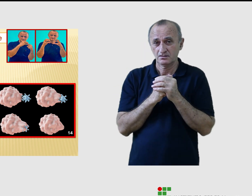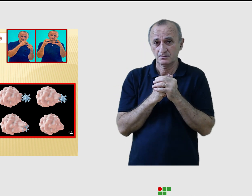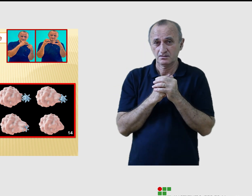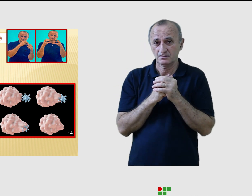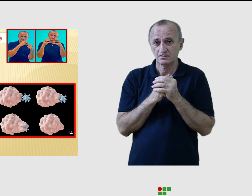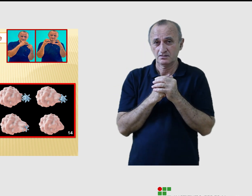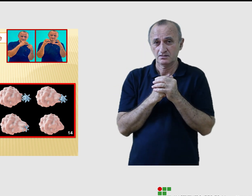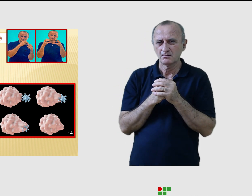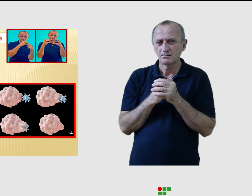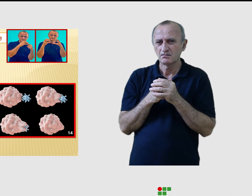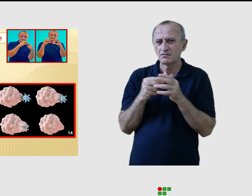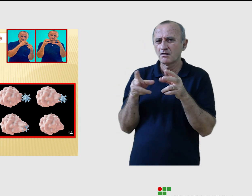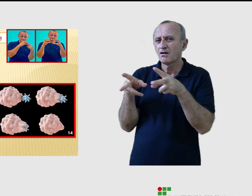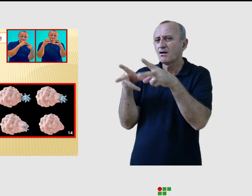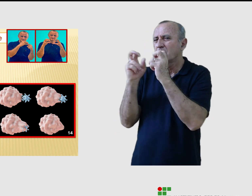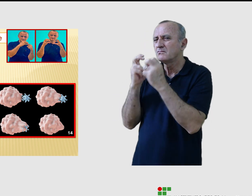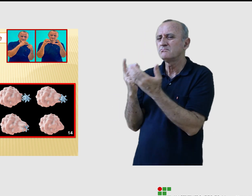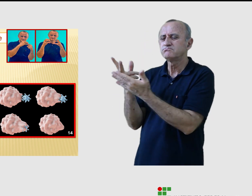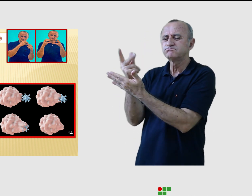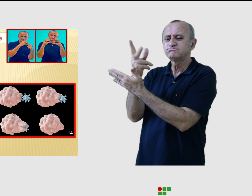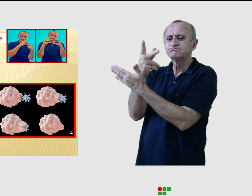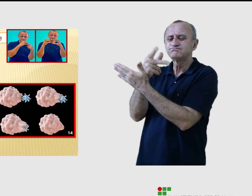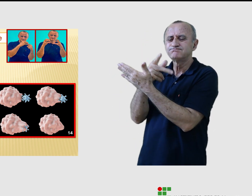e bactérias.